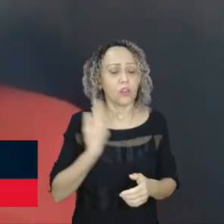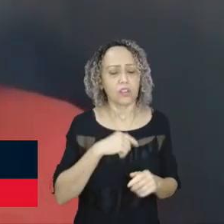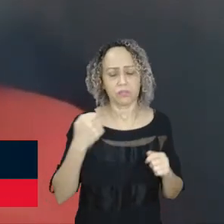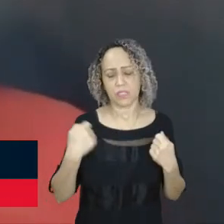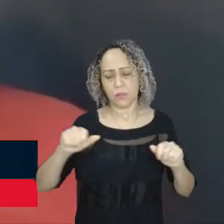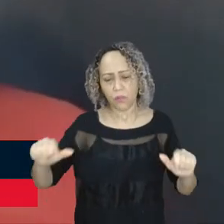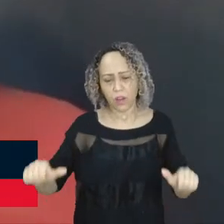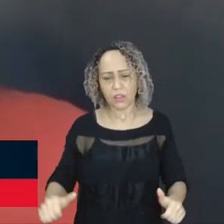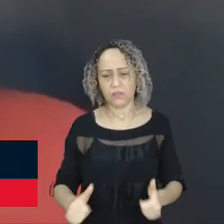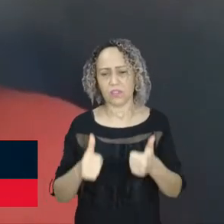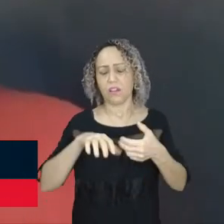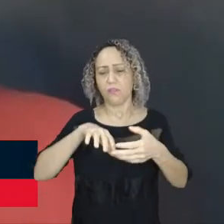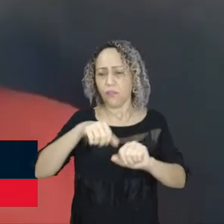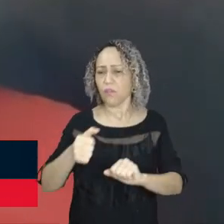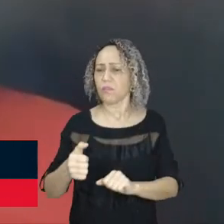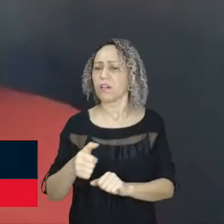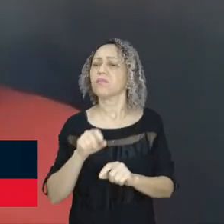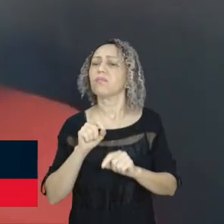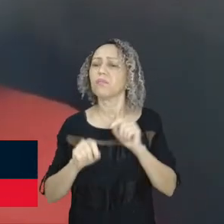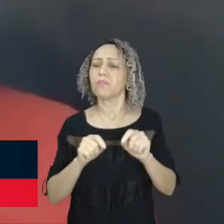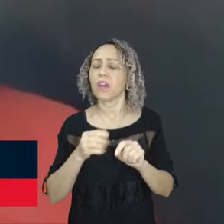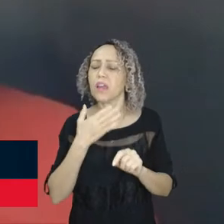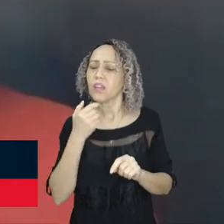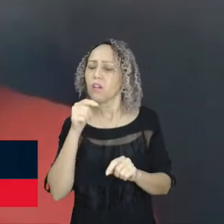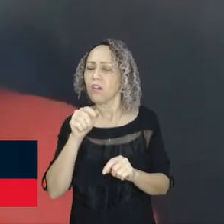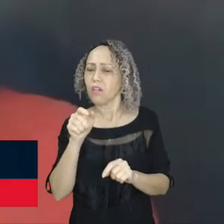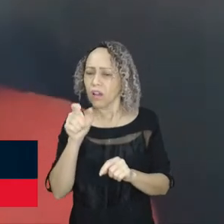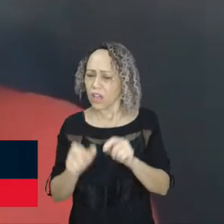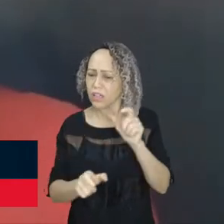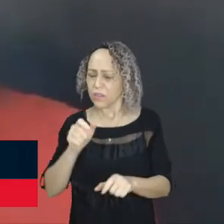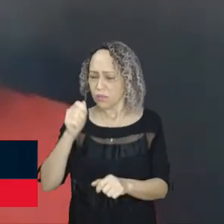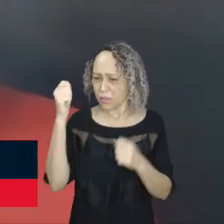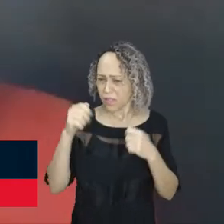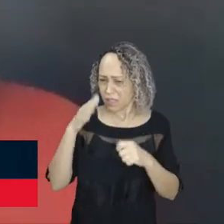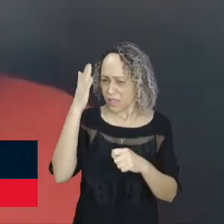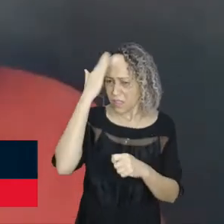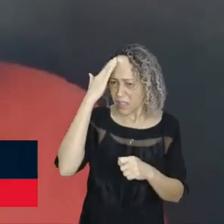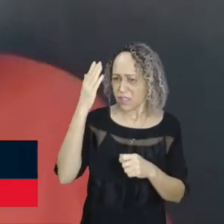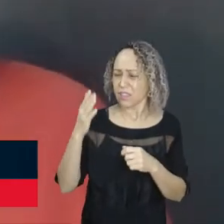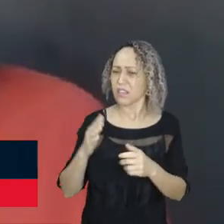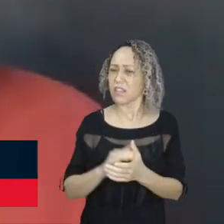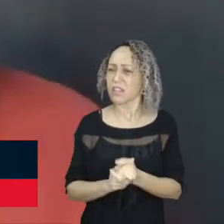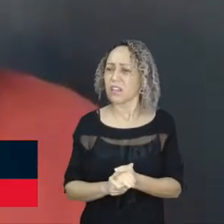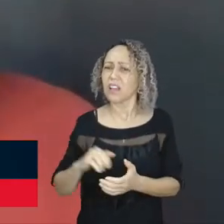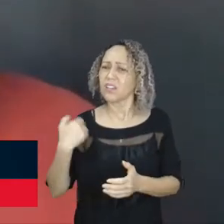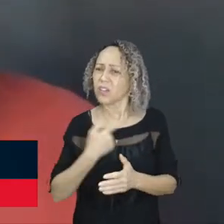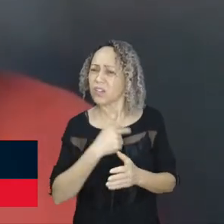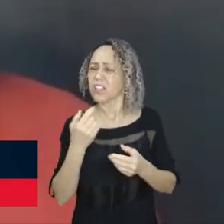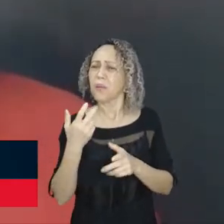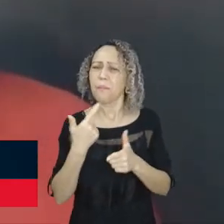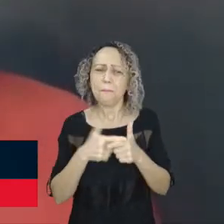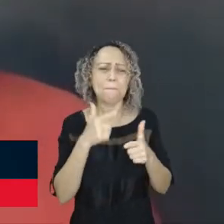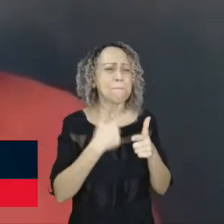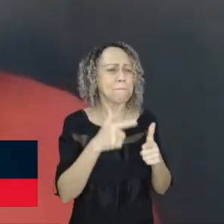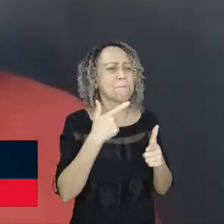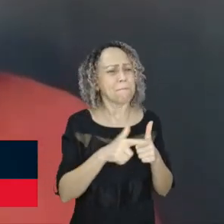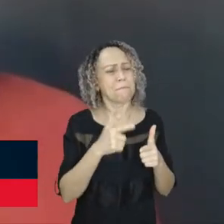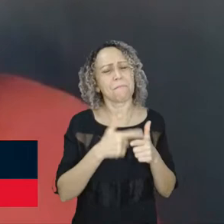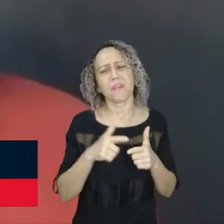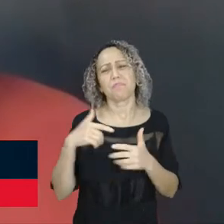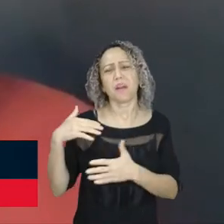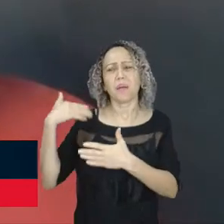obra. Então, isso significa que as pessoas têm que aprender o que fazem. Nós temos problemas muito grandes, históricos, de